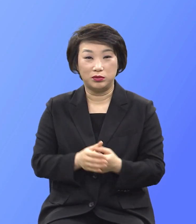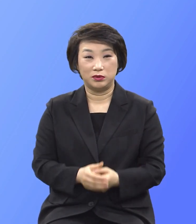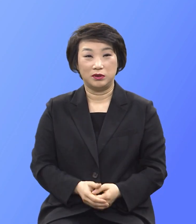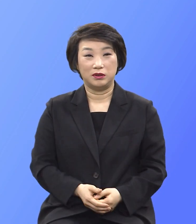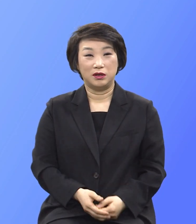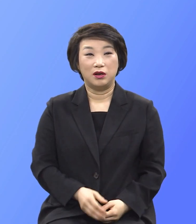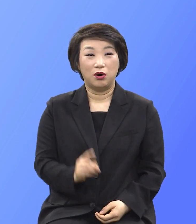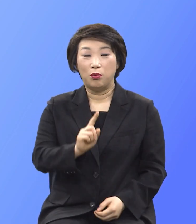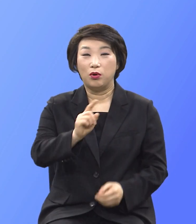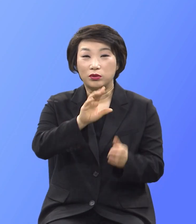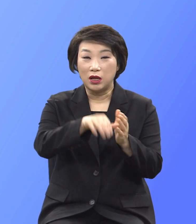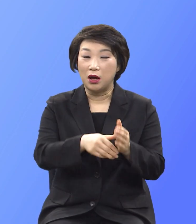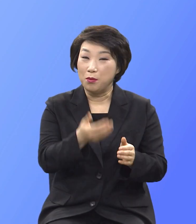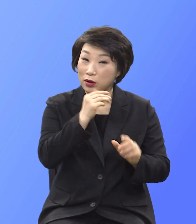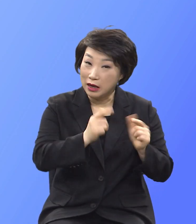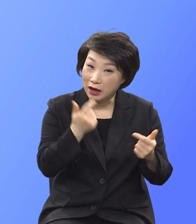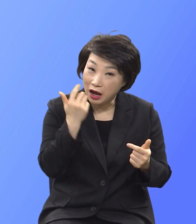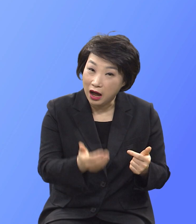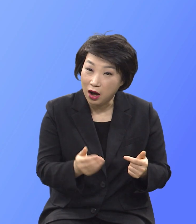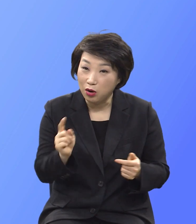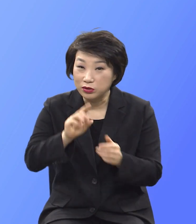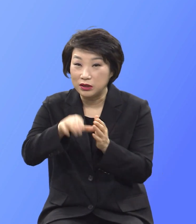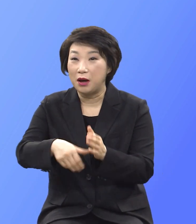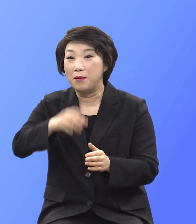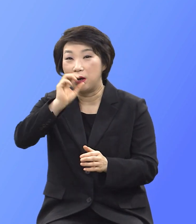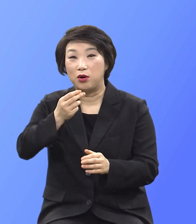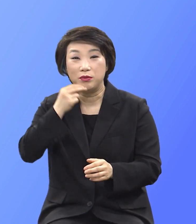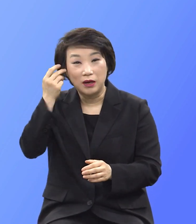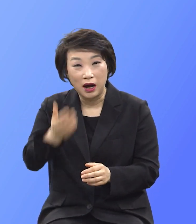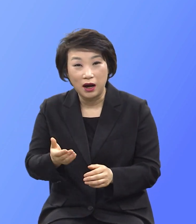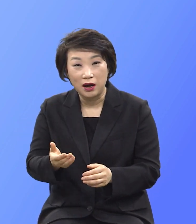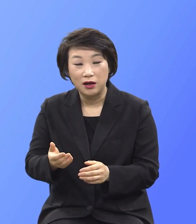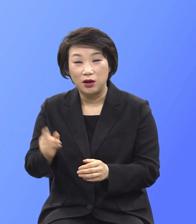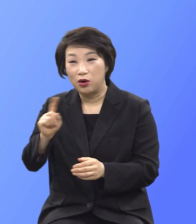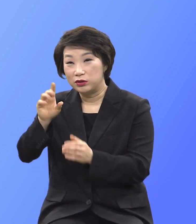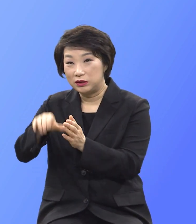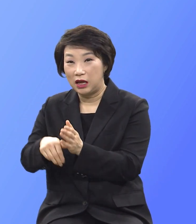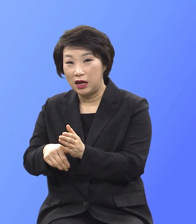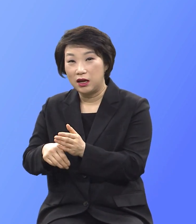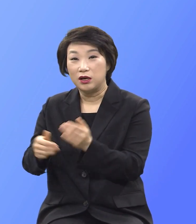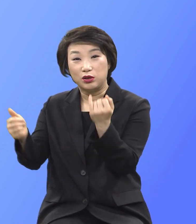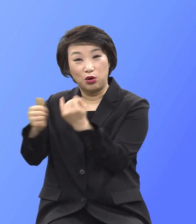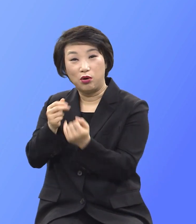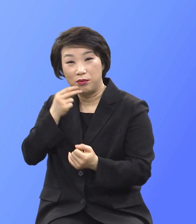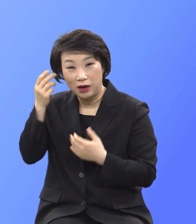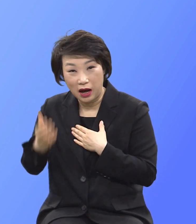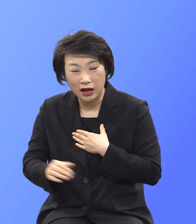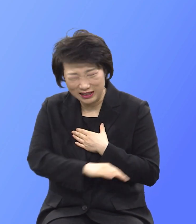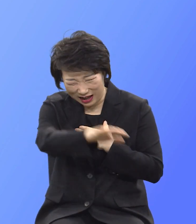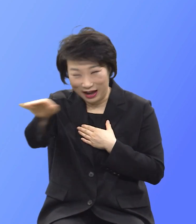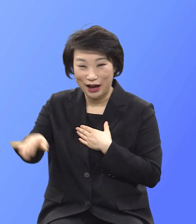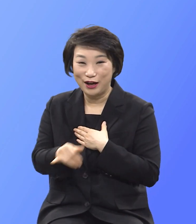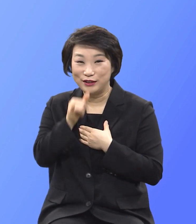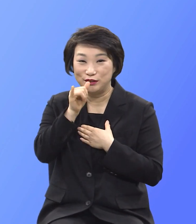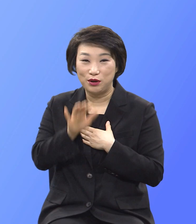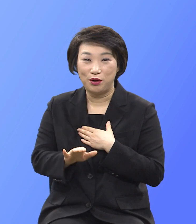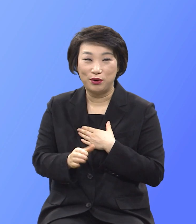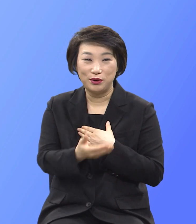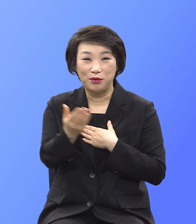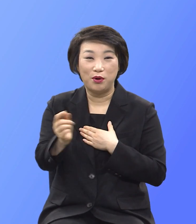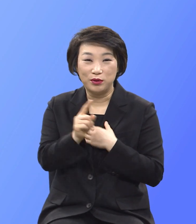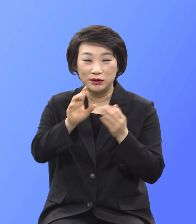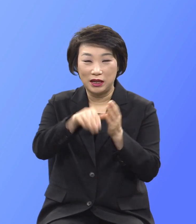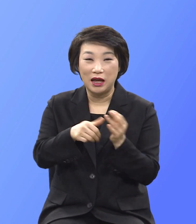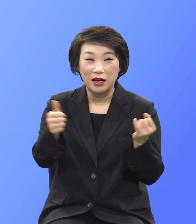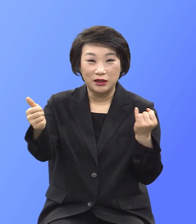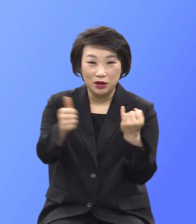안 먹습니까? 어느 때는 안 마십니까? 어느 시대는 장가 안 갑니까? 어느 시대는